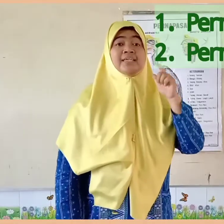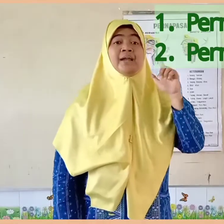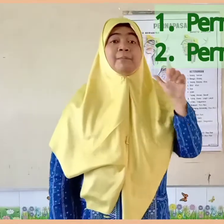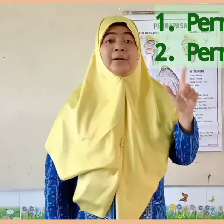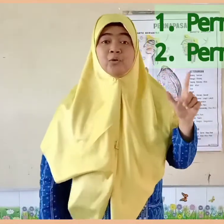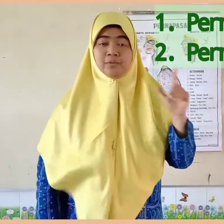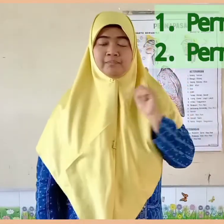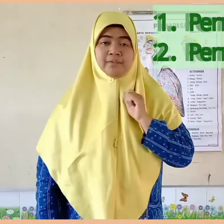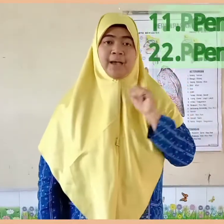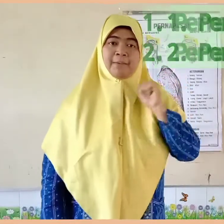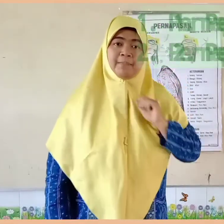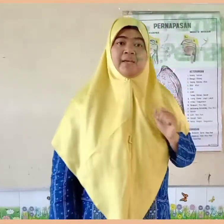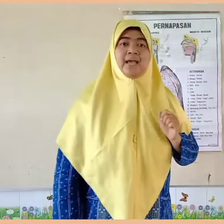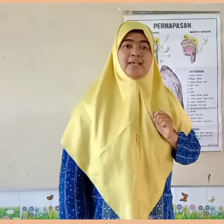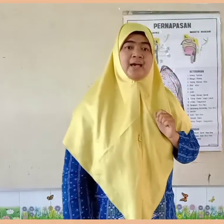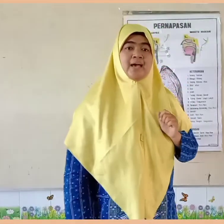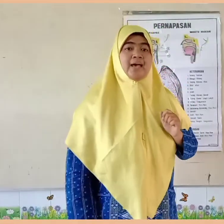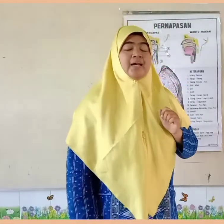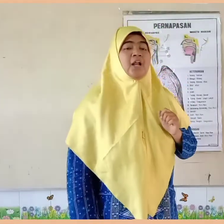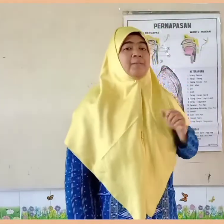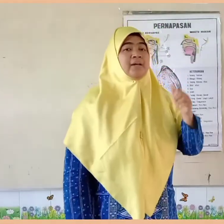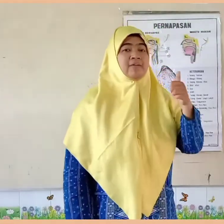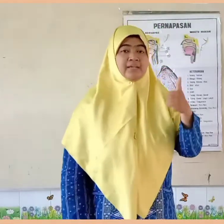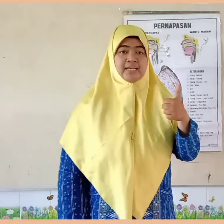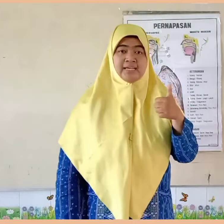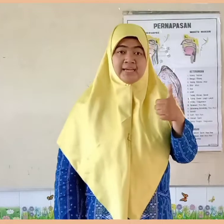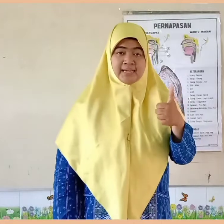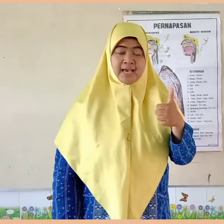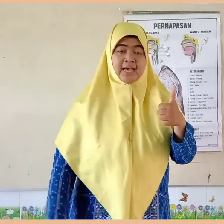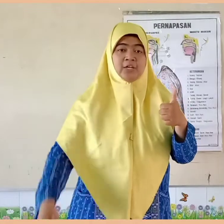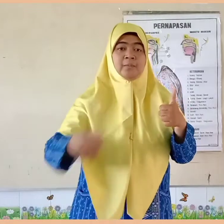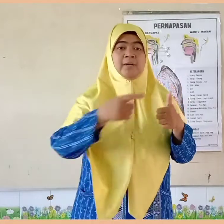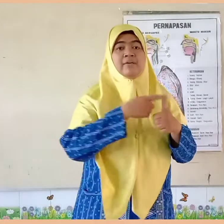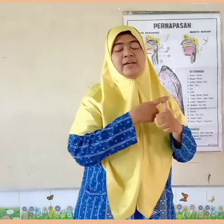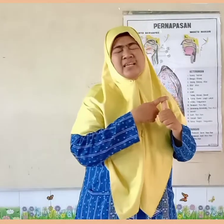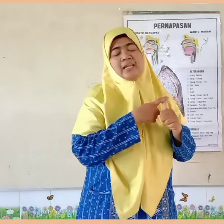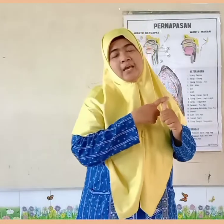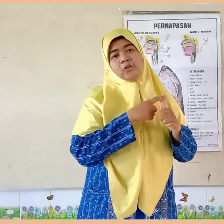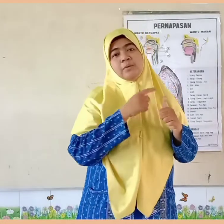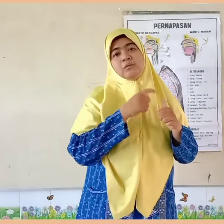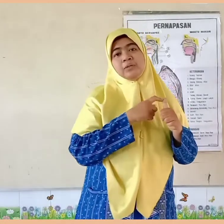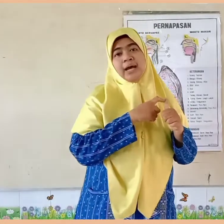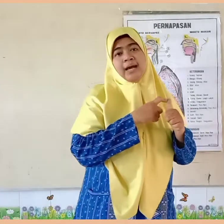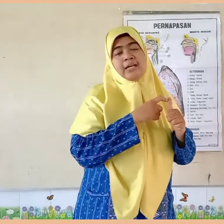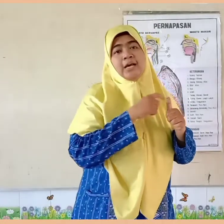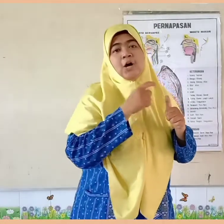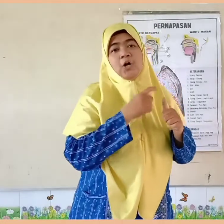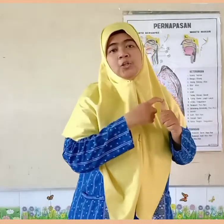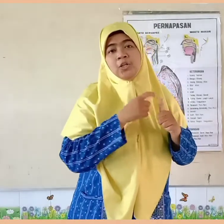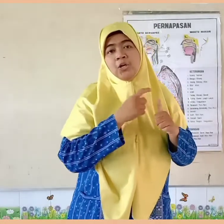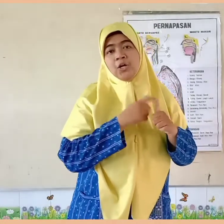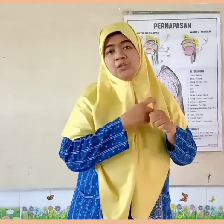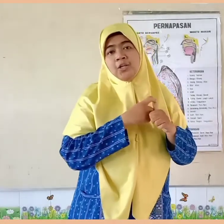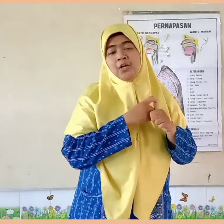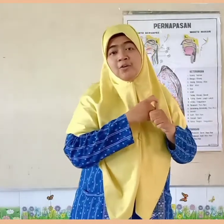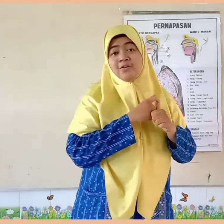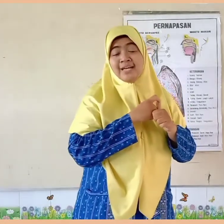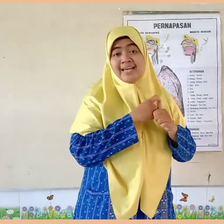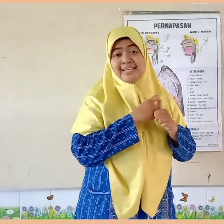pernafasan perut. Apa bedanya? Kalau pernafasan dada, itu pernafasannya itu menggunakan otot-otot rongga